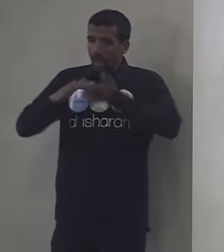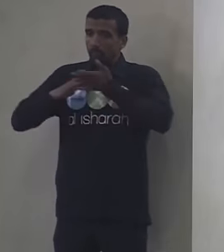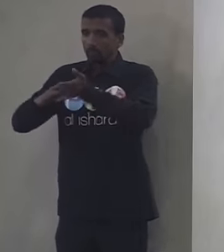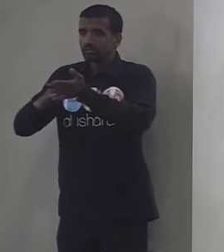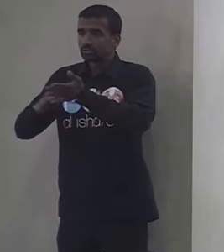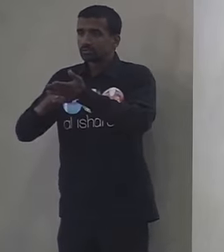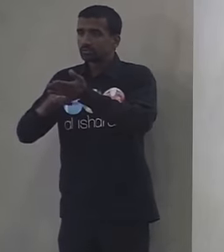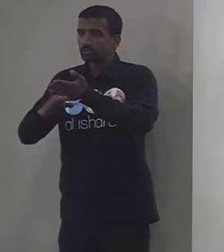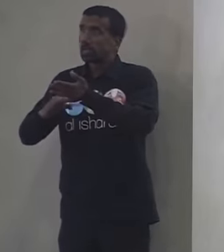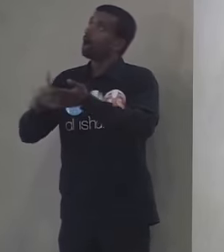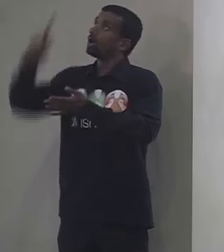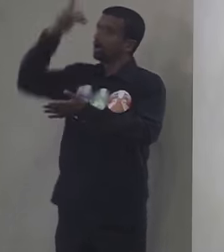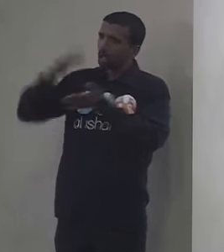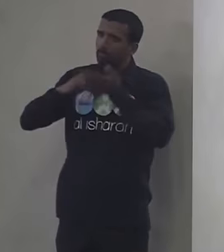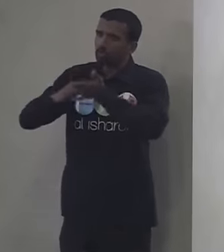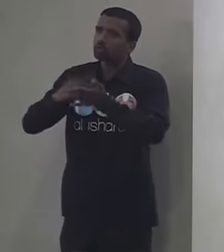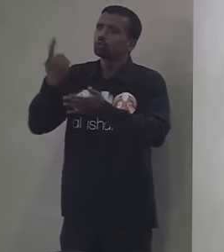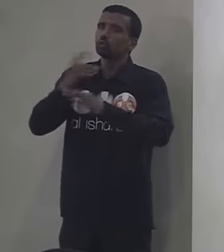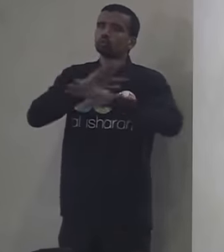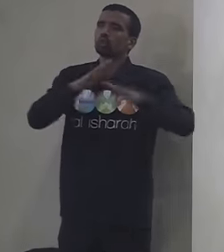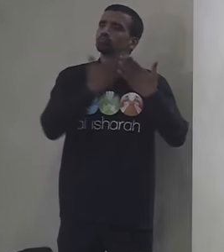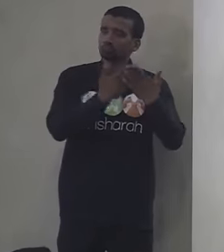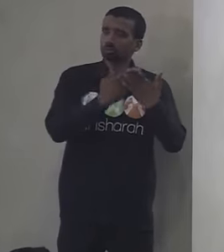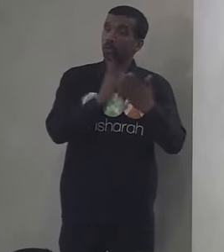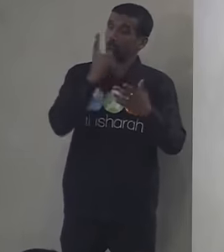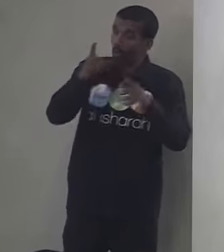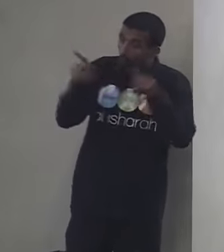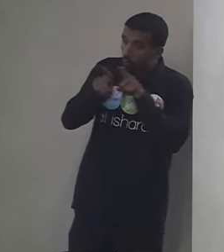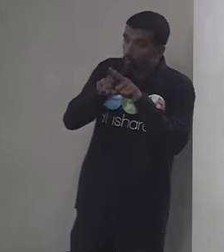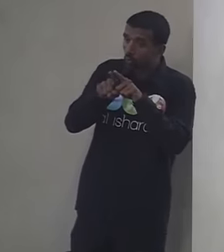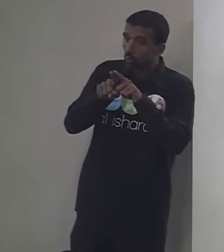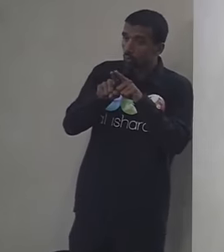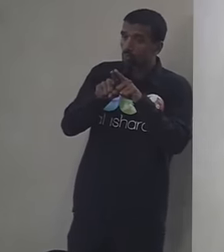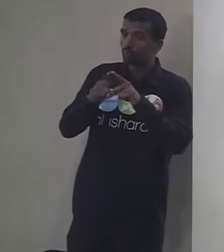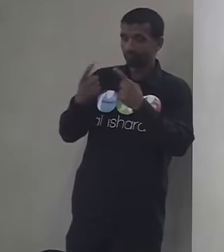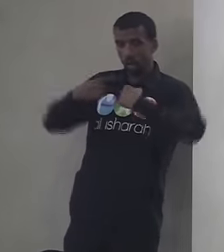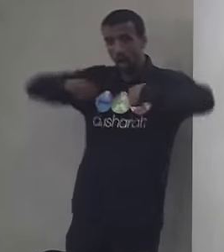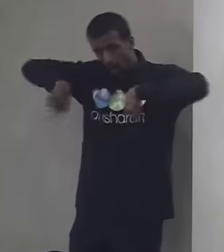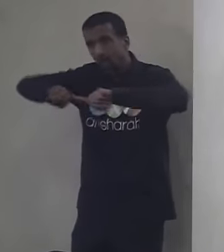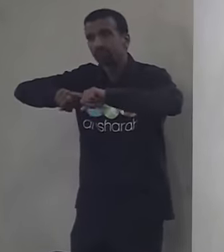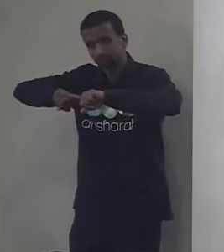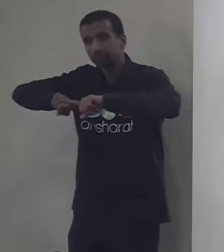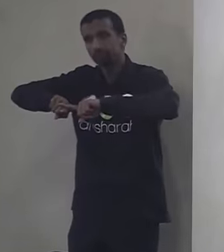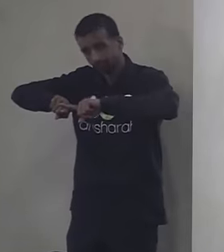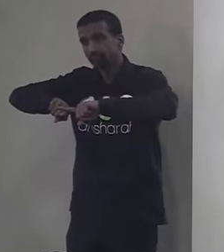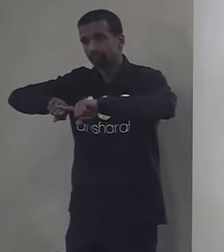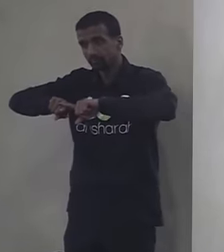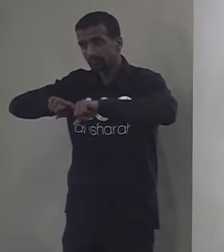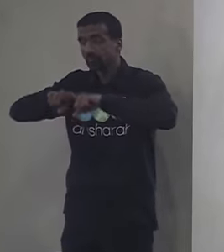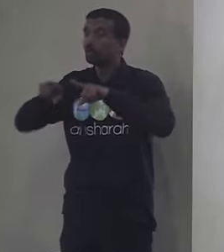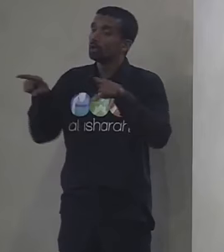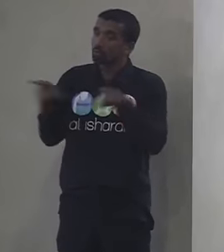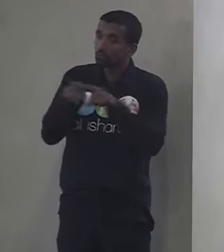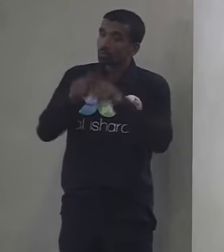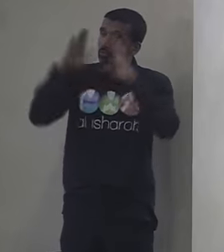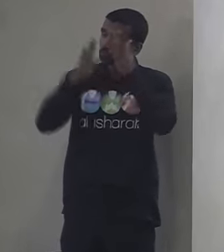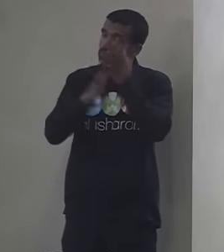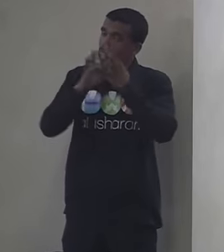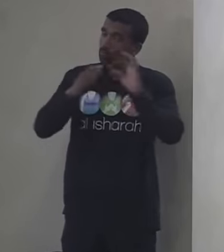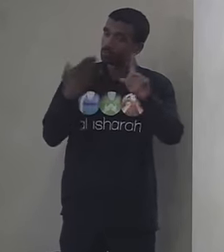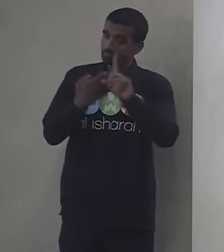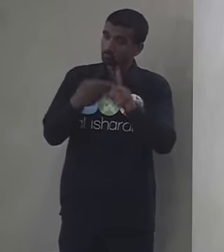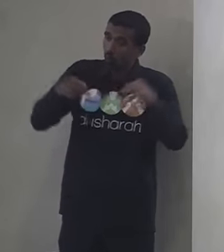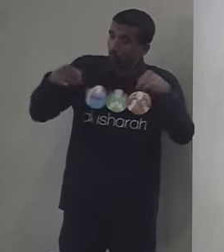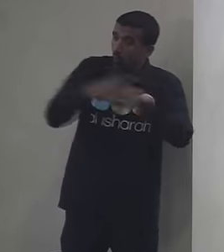us, right? There are so many relevant lessons for ourselves. And so take note of this beautiful, beautiful narration of the Prophet sallallahu alaihi wasallam. خَرَجَ رَسُولُ اللَّهِ صَلَّى اللَّهِ